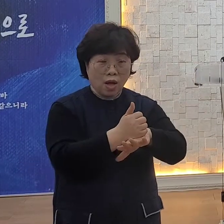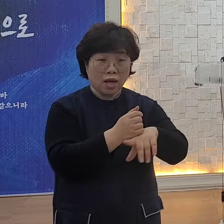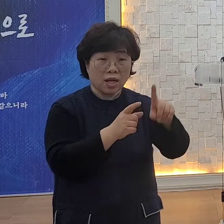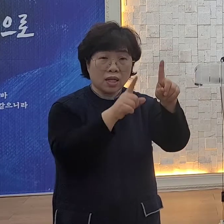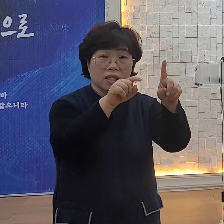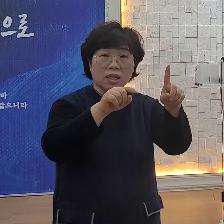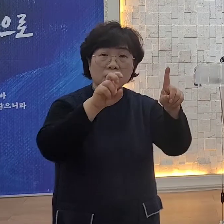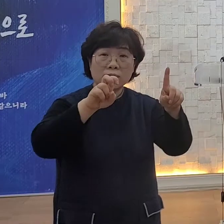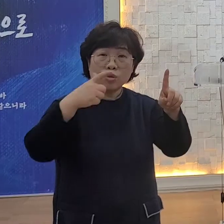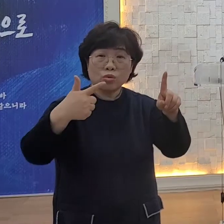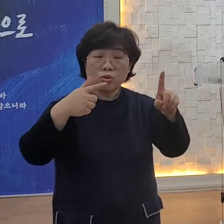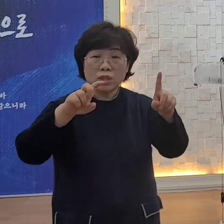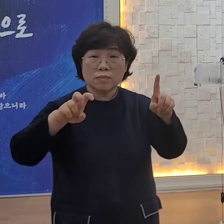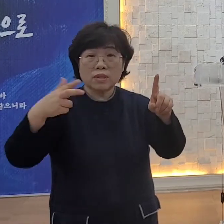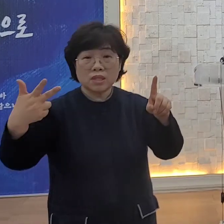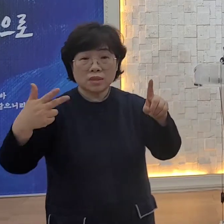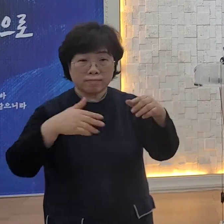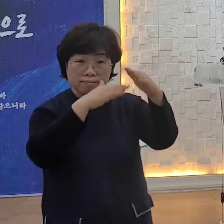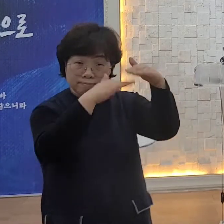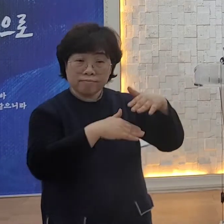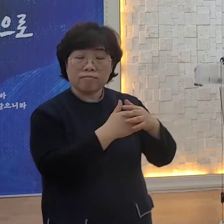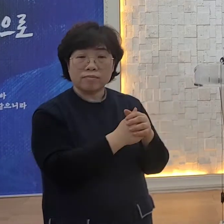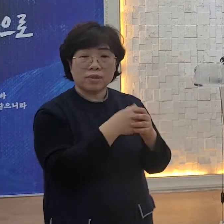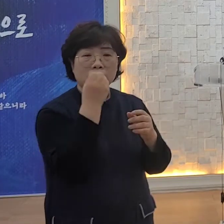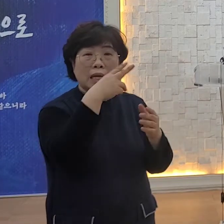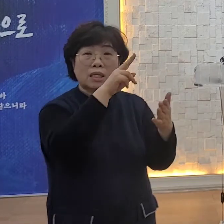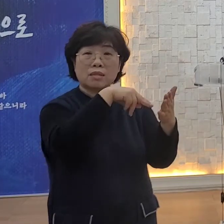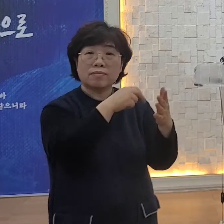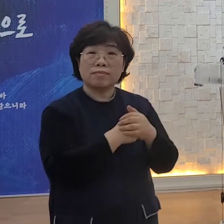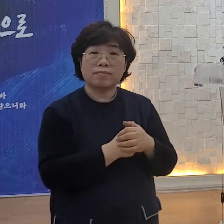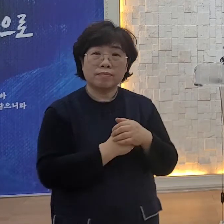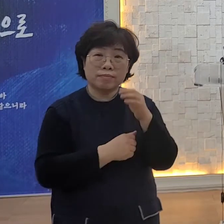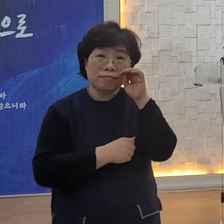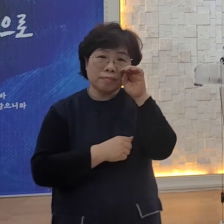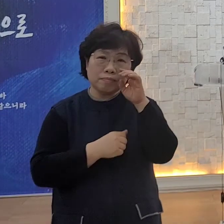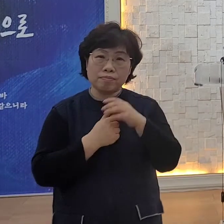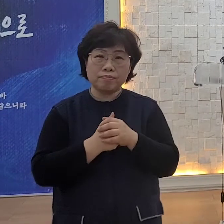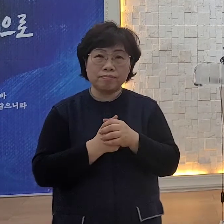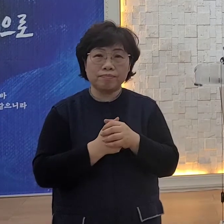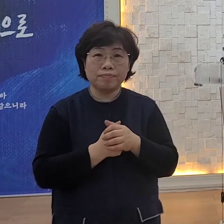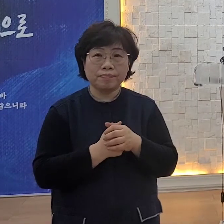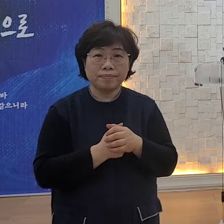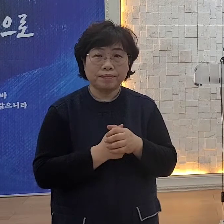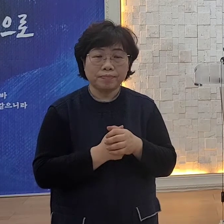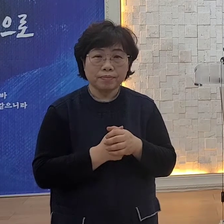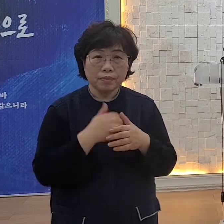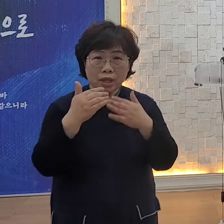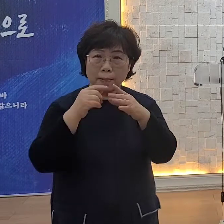26절 27절 앞에 한번 보시고 한 번 더 우리 읽어보겠습니다. 이게 영리의 결과예요. 하나님